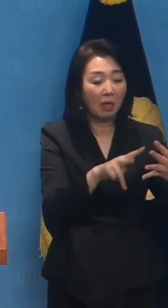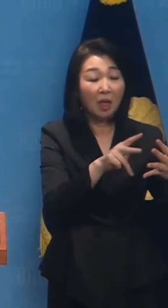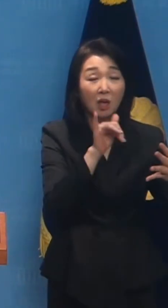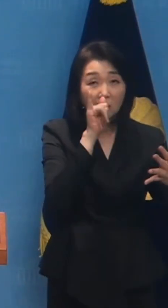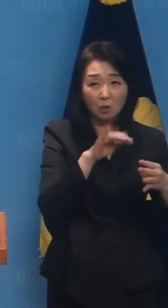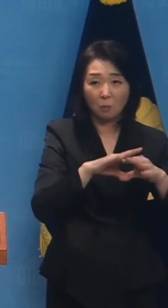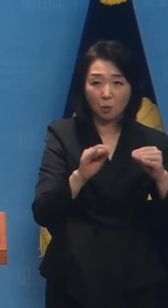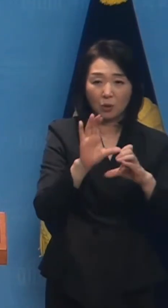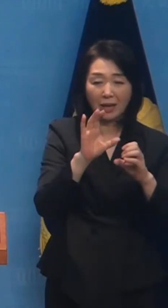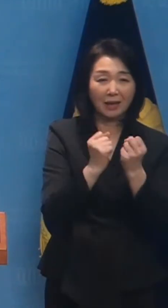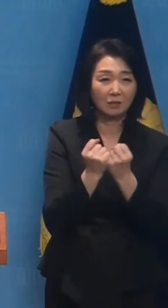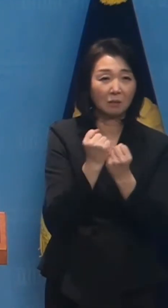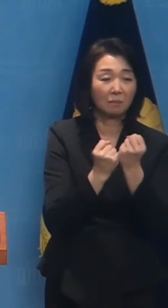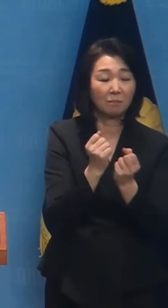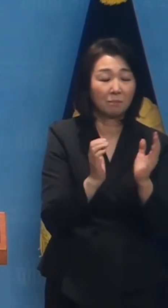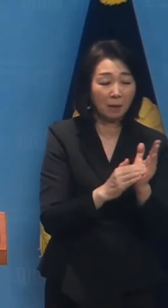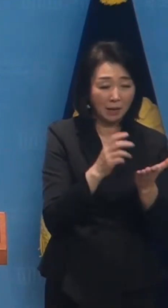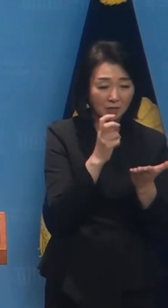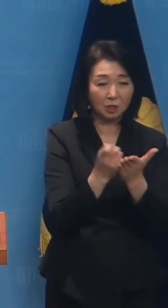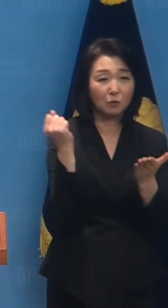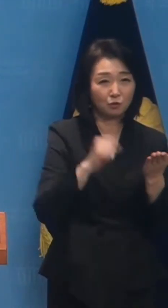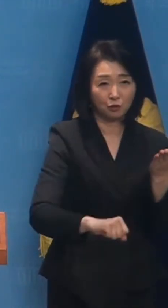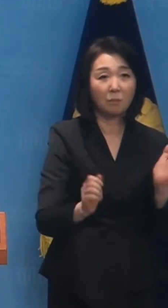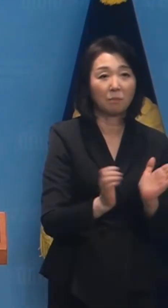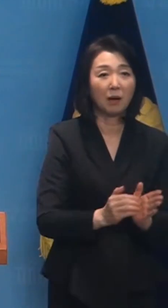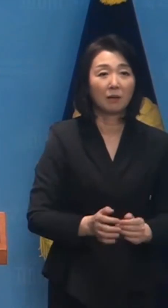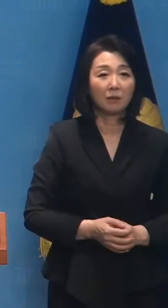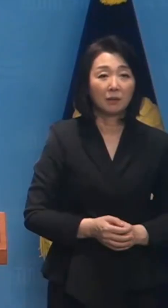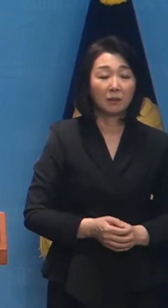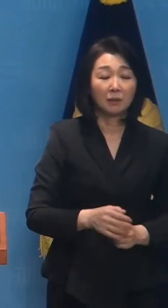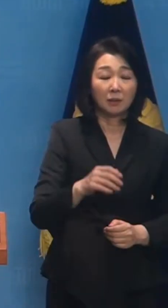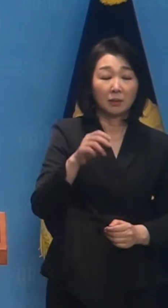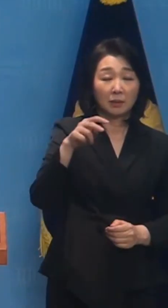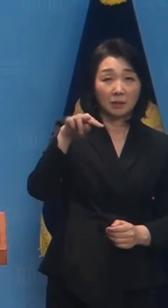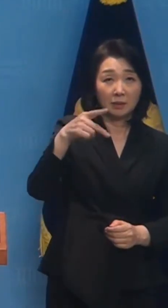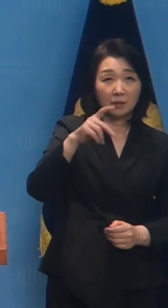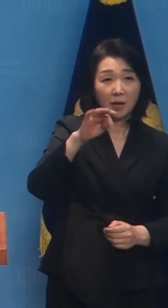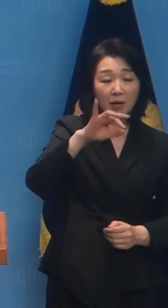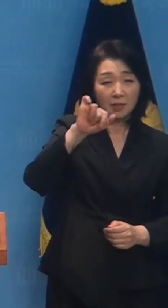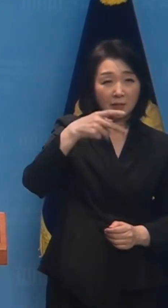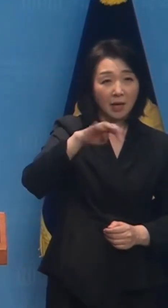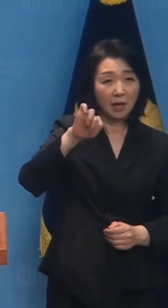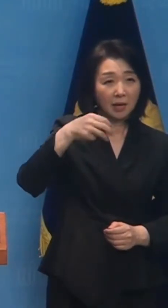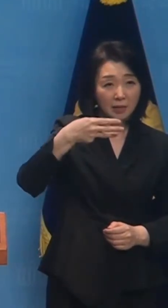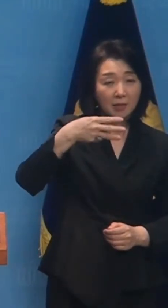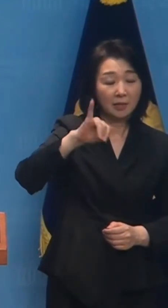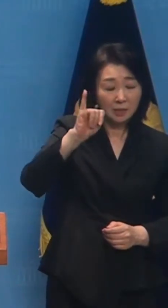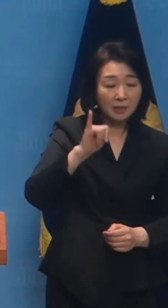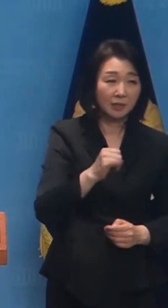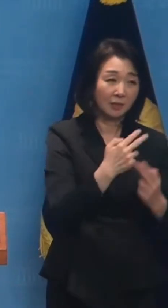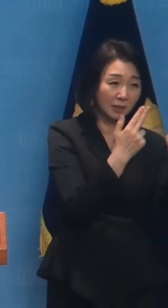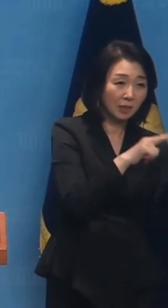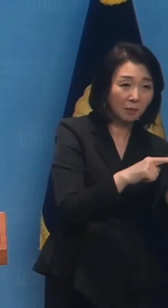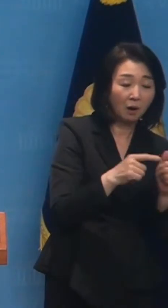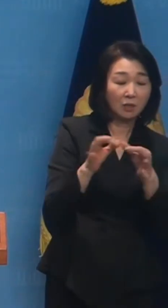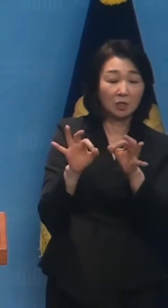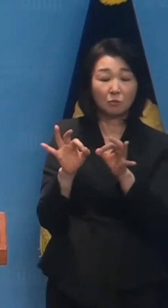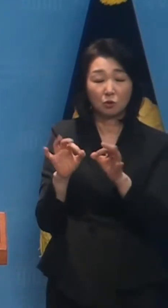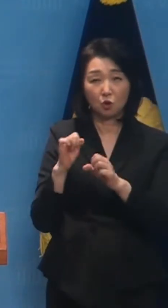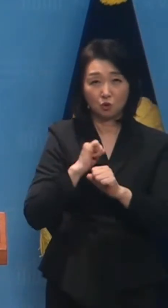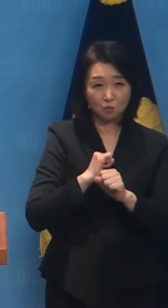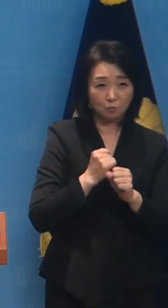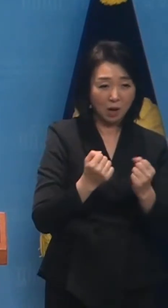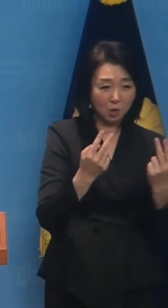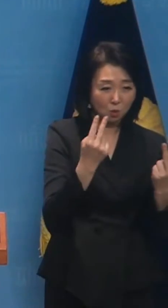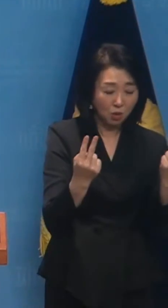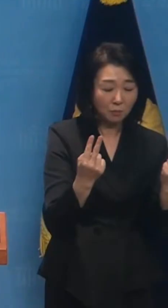해석을 덧붙이는 행위는 심의 규정 위반에 해당됩니다. 스카이데일리는 이재명 후보와 김문수 후보의 국방 공약을